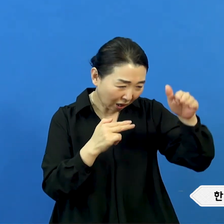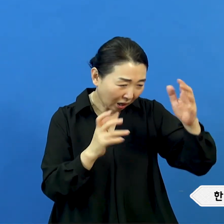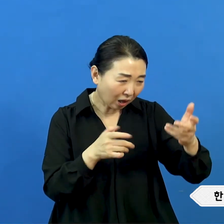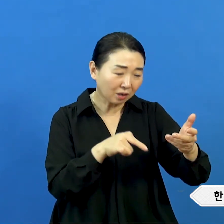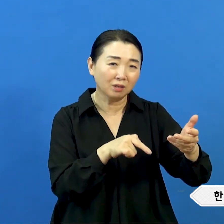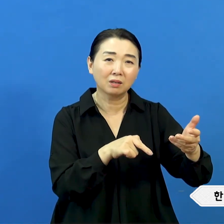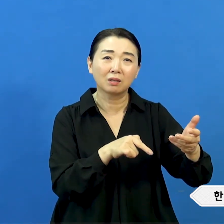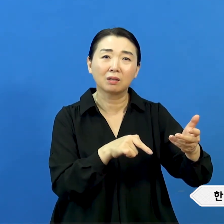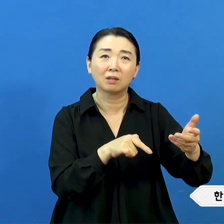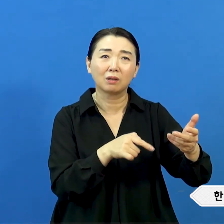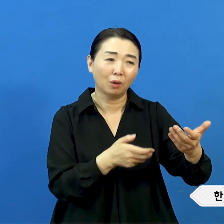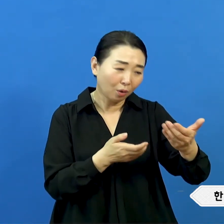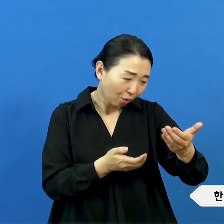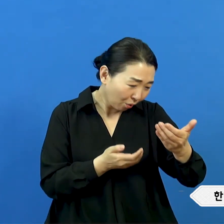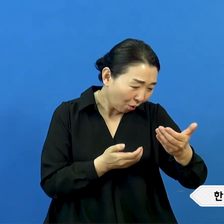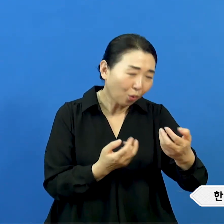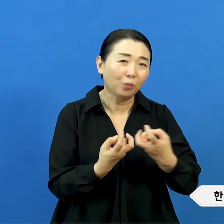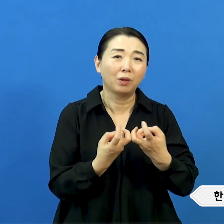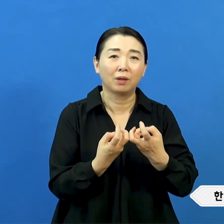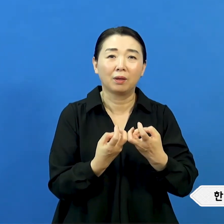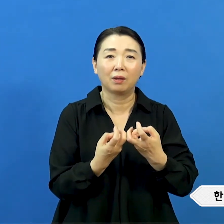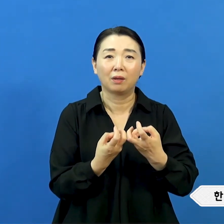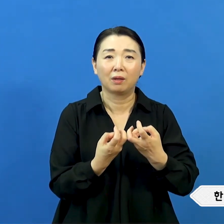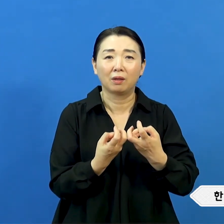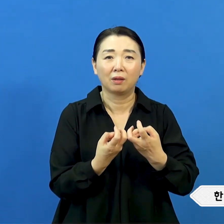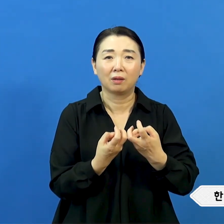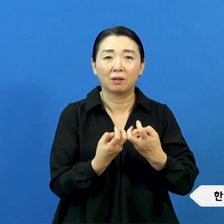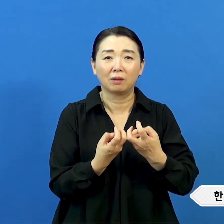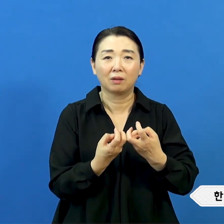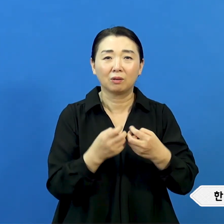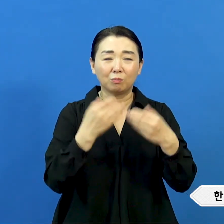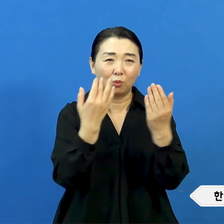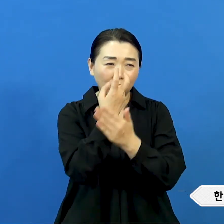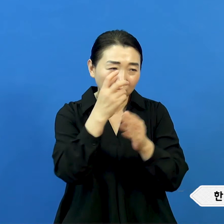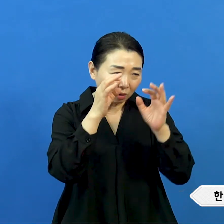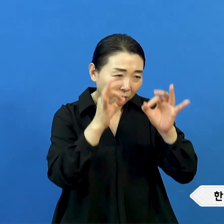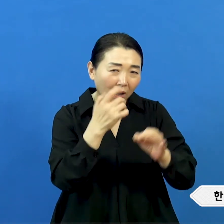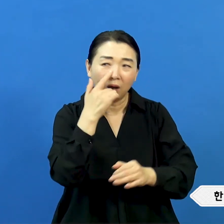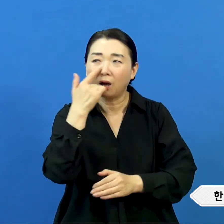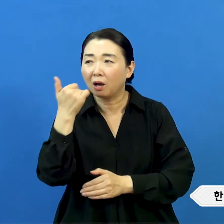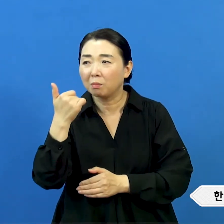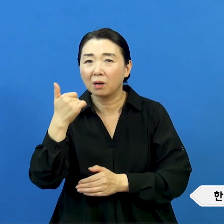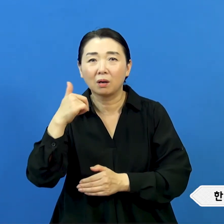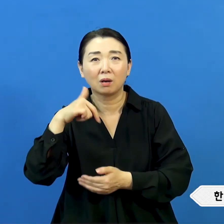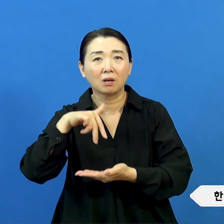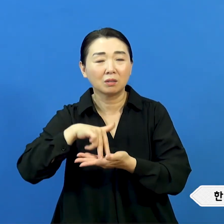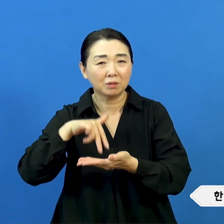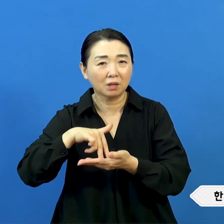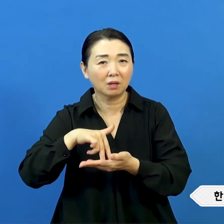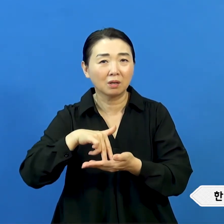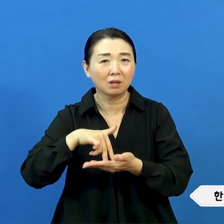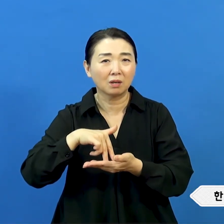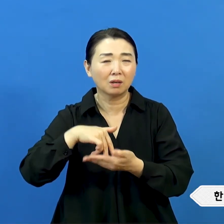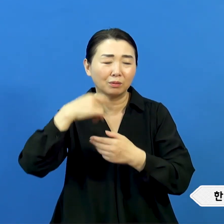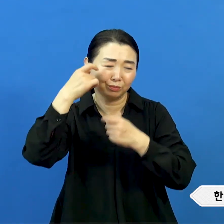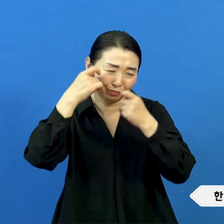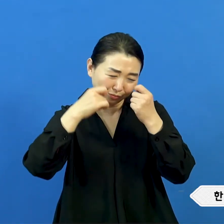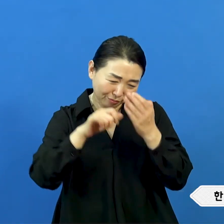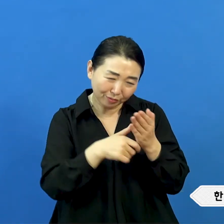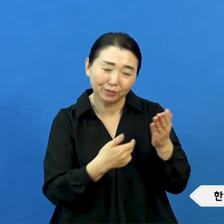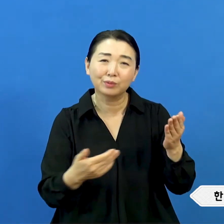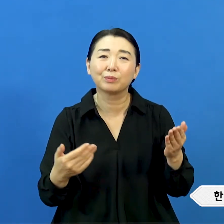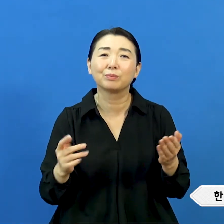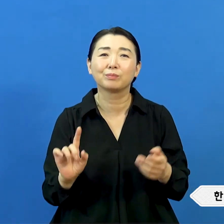또 어떻게 되는 것입니까? 그 모든 것을 지켜봐야 하는 그 아빠는 얼마나 많은 세월을 눈물로 지새워야